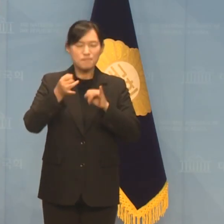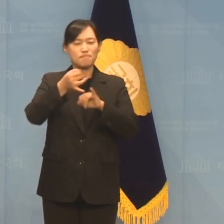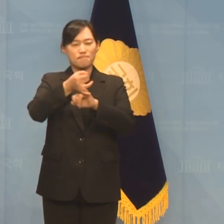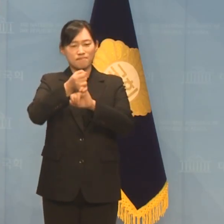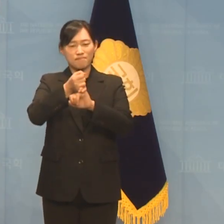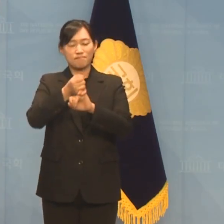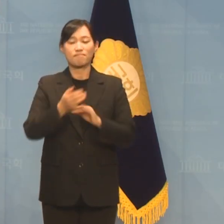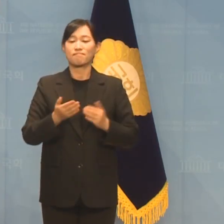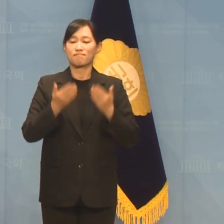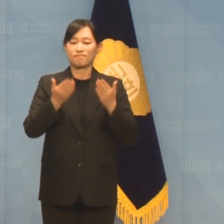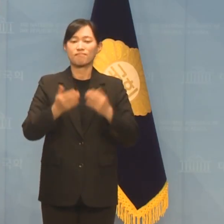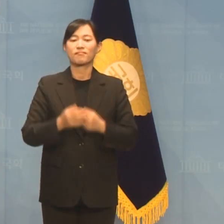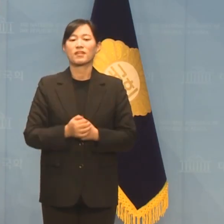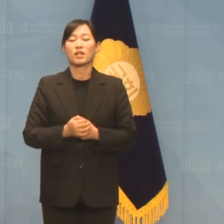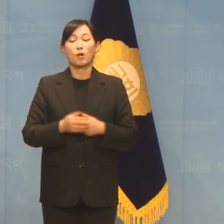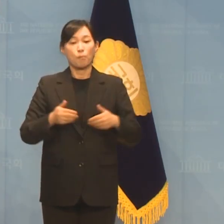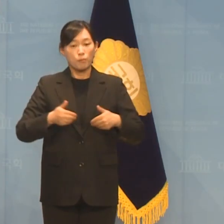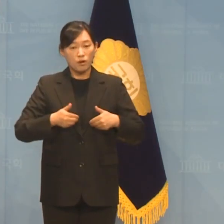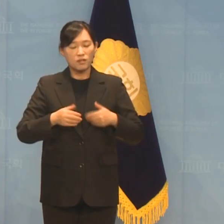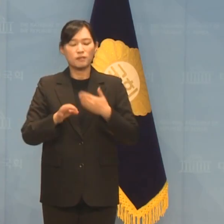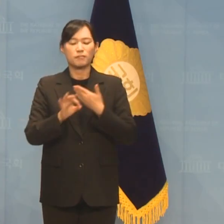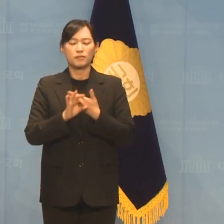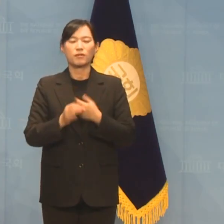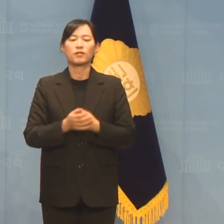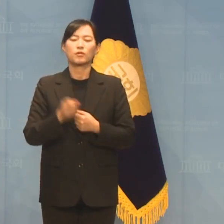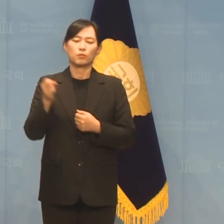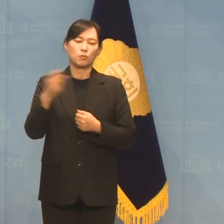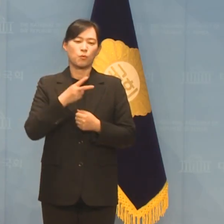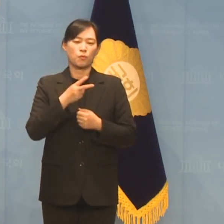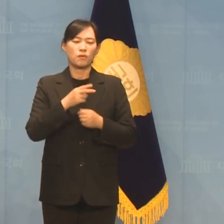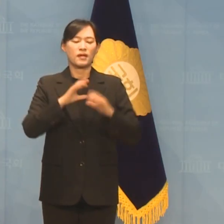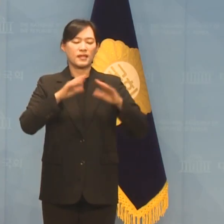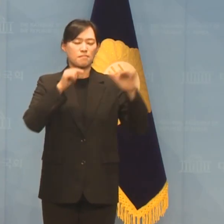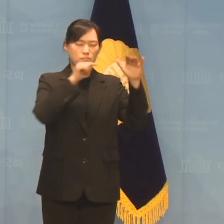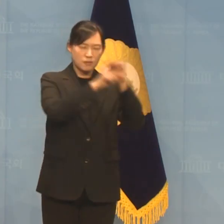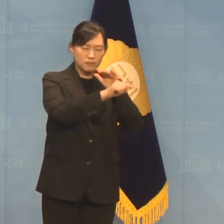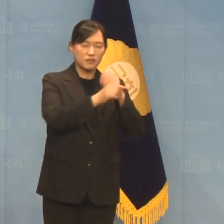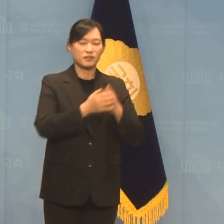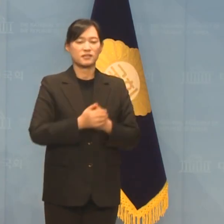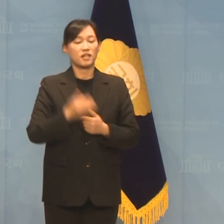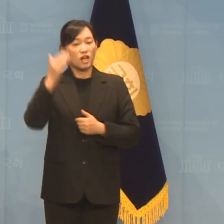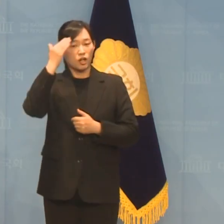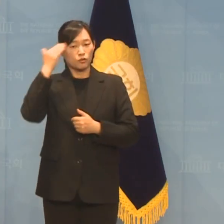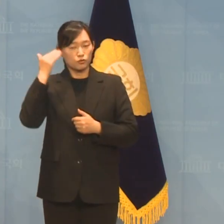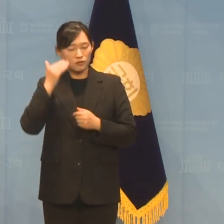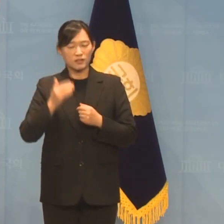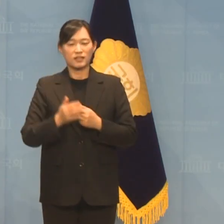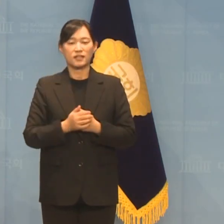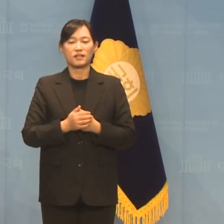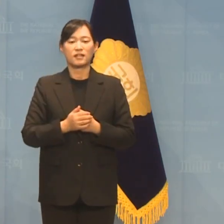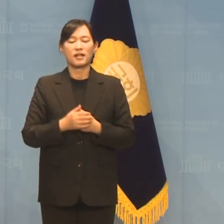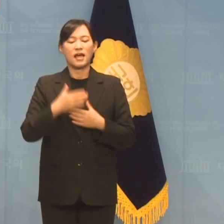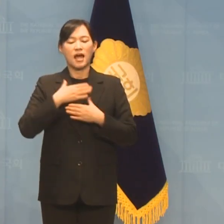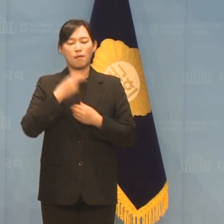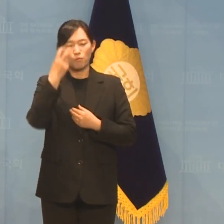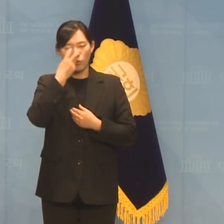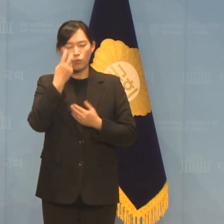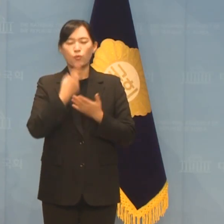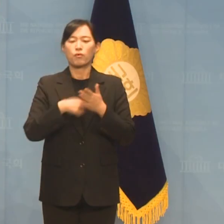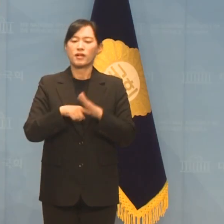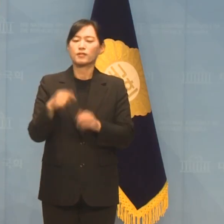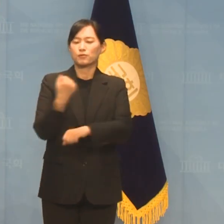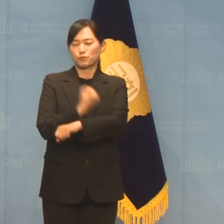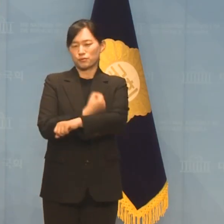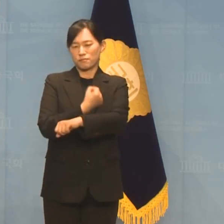다하겠습니다. 필요하다면 기꺼이 또 현장으로 달려가 대한민국의 국익과 안보 수호를 위한